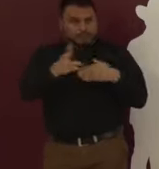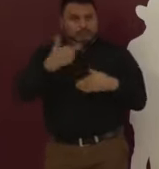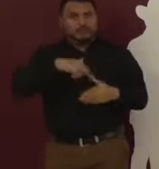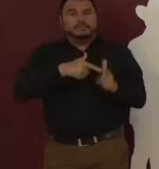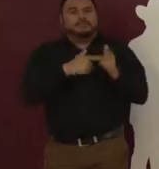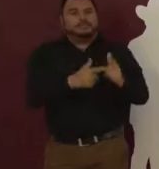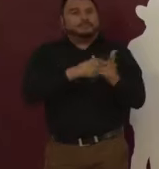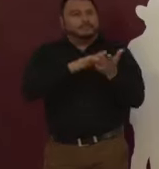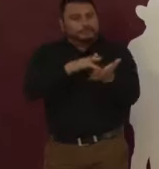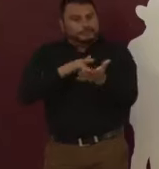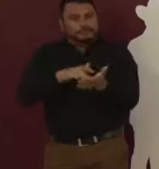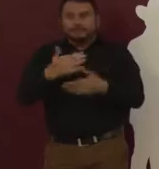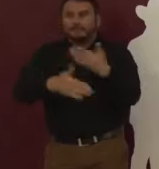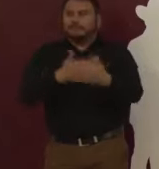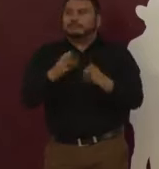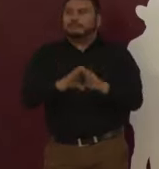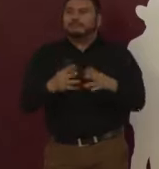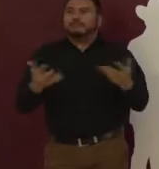seguiremos apoyándolos con